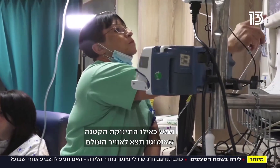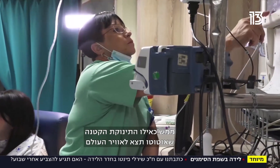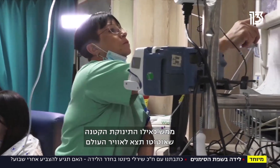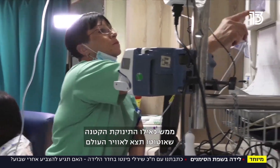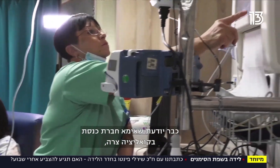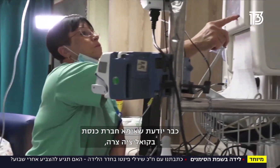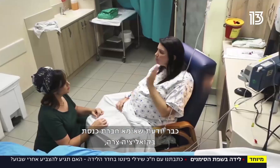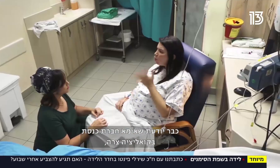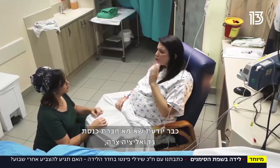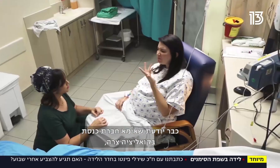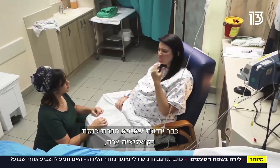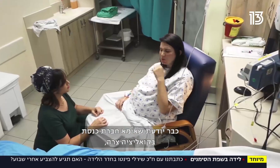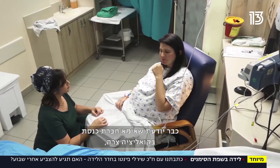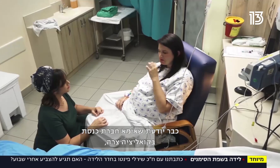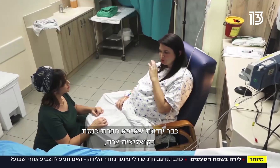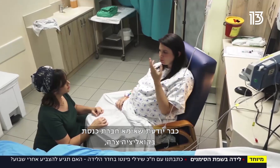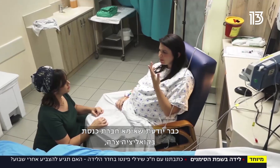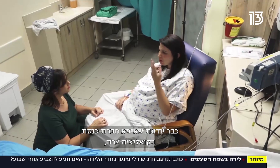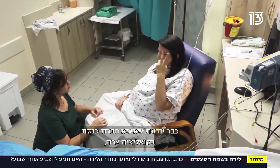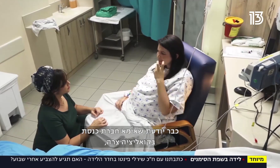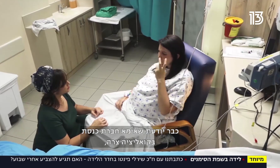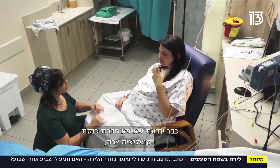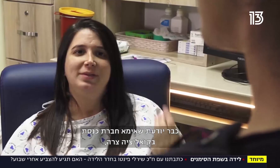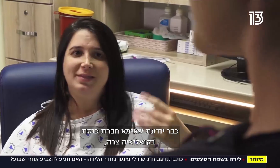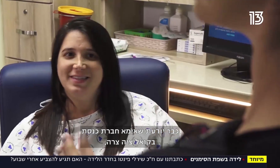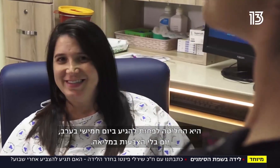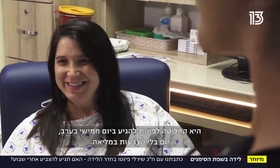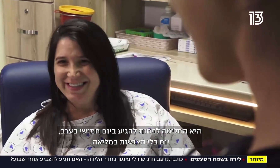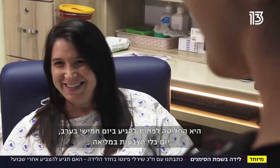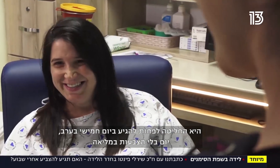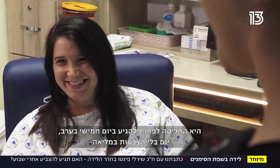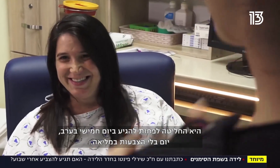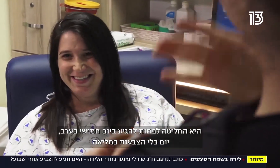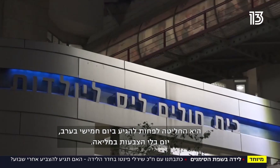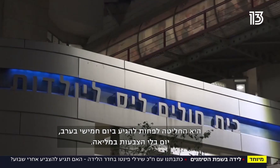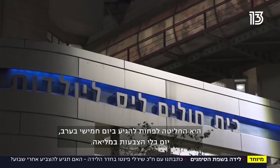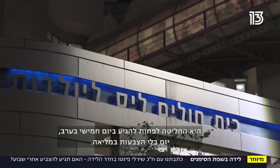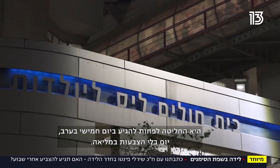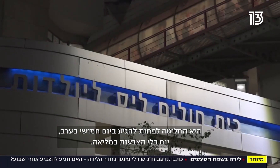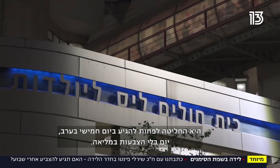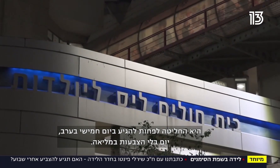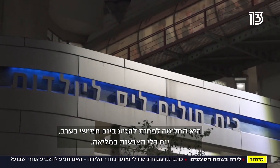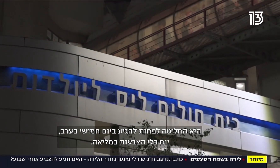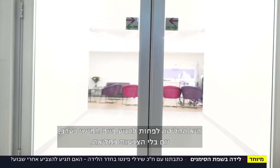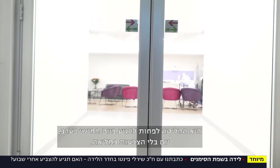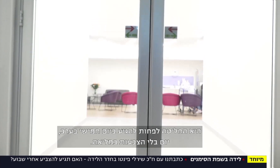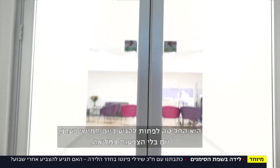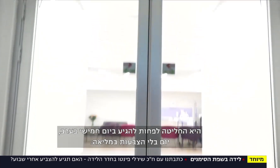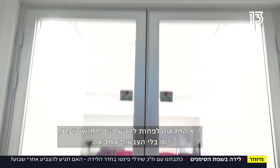לאוויר העולם כבר יודעת שאימא חברת כנסת בקואליציה צרה, היא החליטה לפחות להגיע ביום חמישי בערב, יום בלי הצבעות